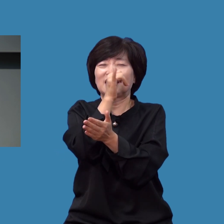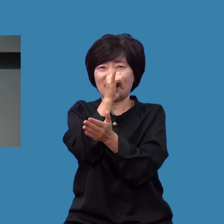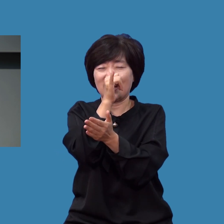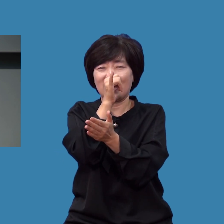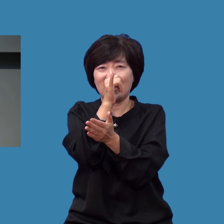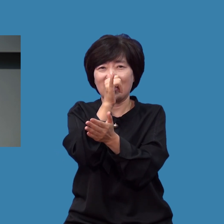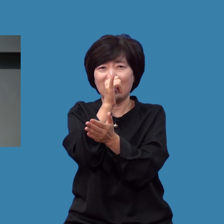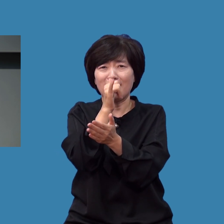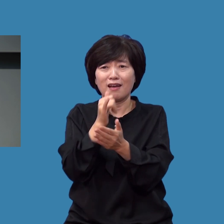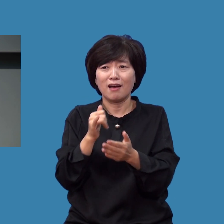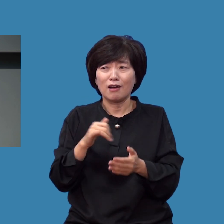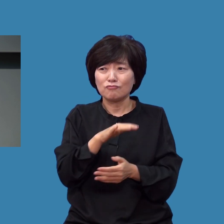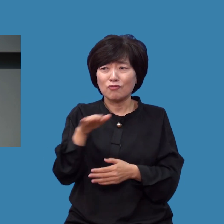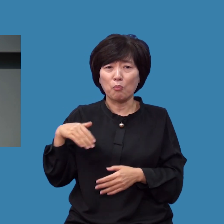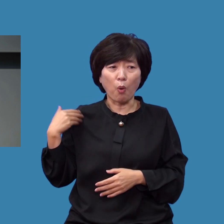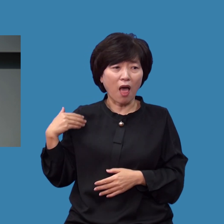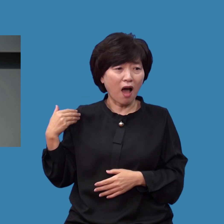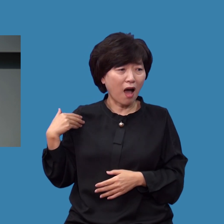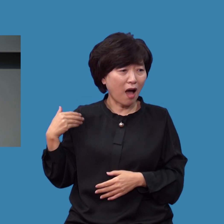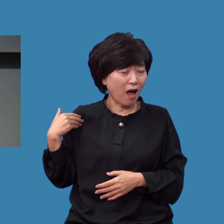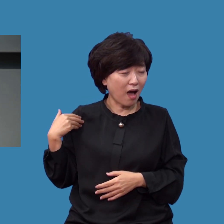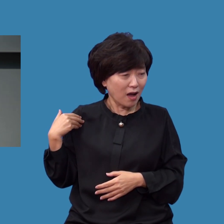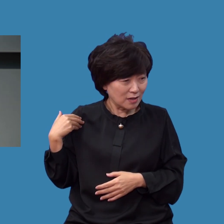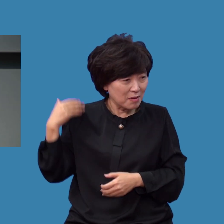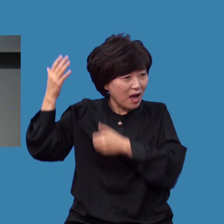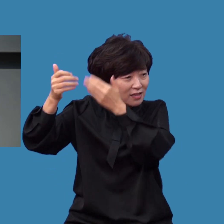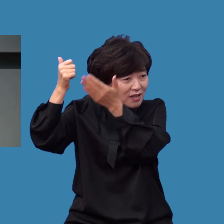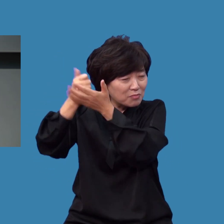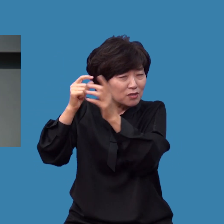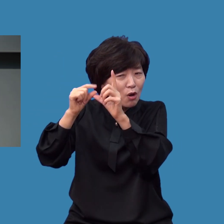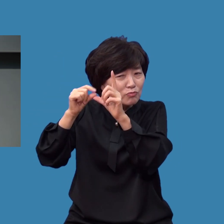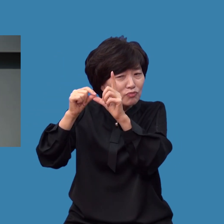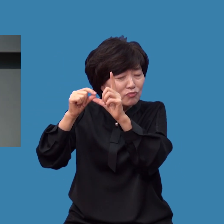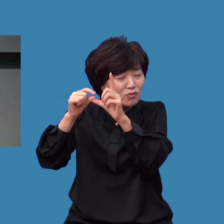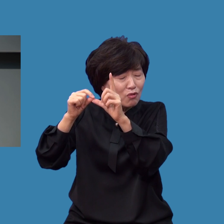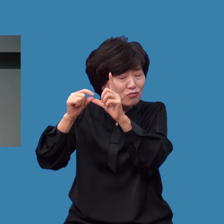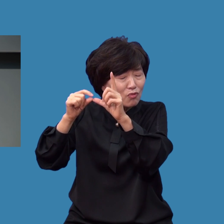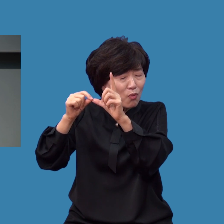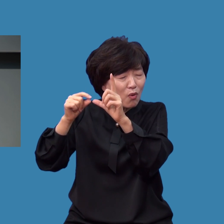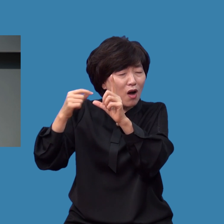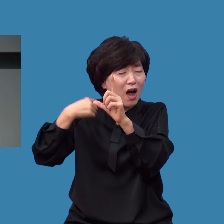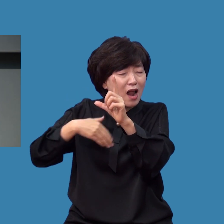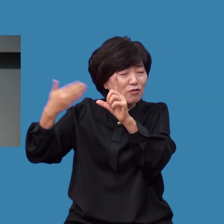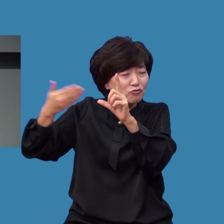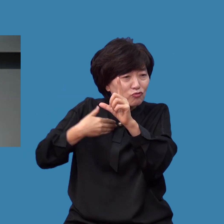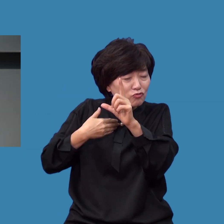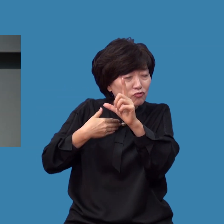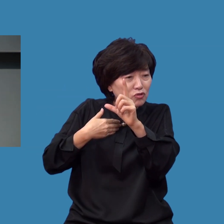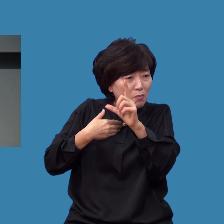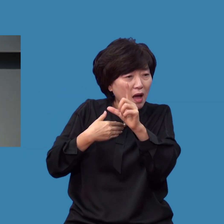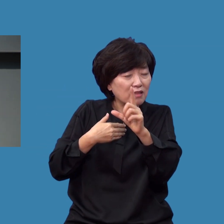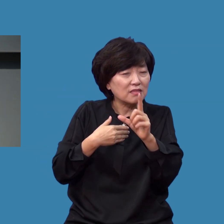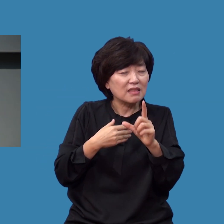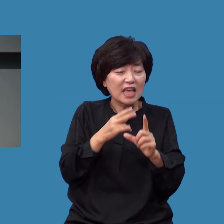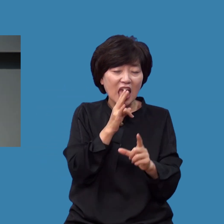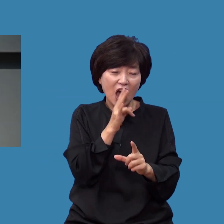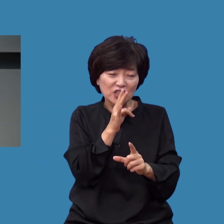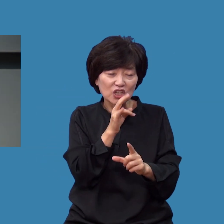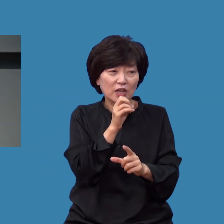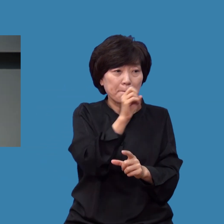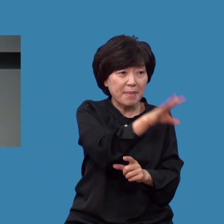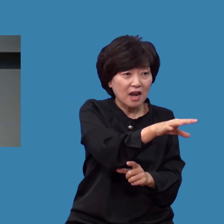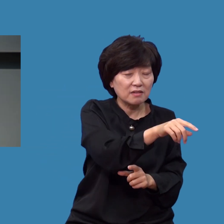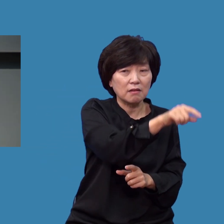우리는 무슨 얘기인지 다 몰라. 하나님께서 부분적으로만 알려주시기 때문에 풀 스토리는 몰라. 그렇지만 하나님 예언적으로 주셨던 말씀들이나 그런